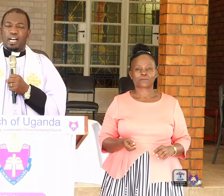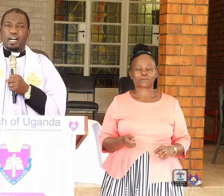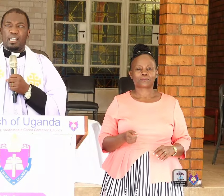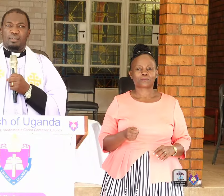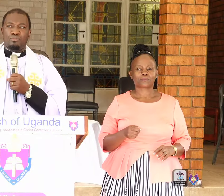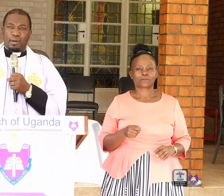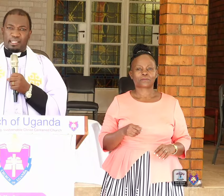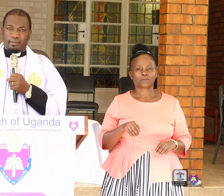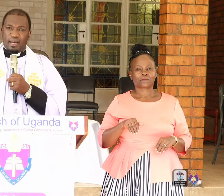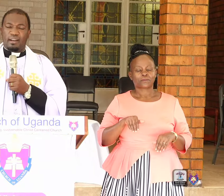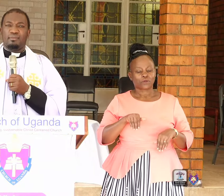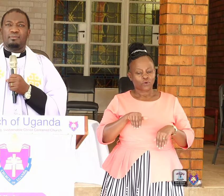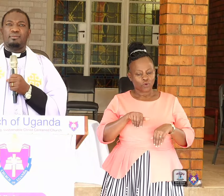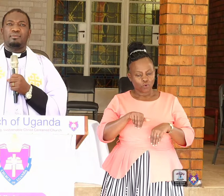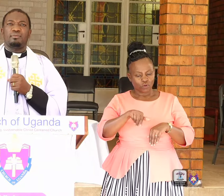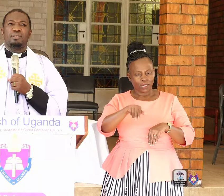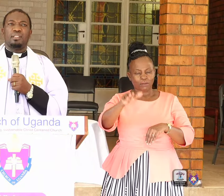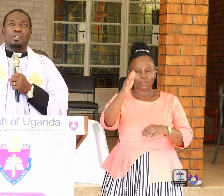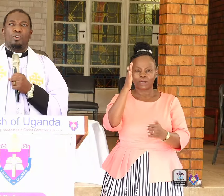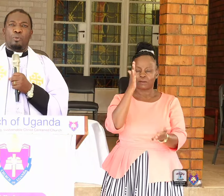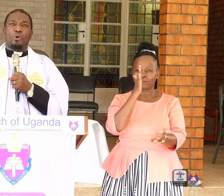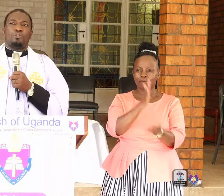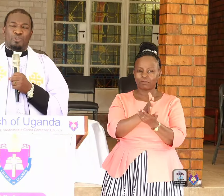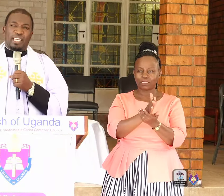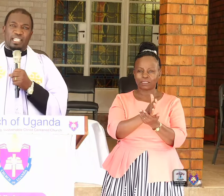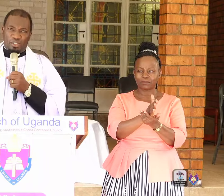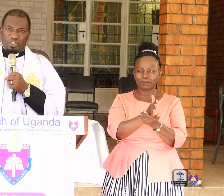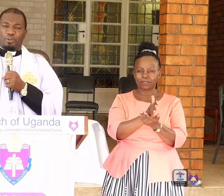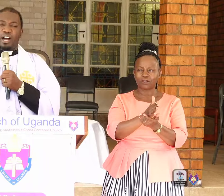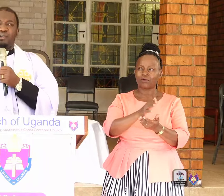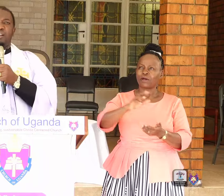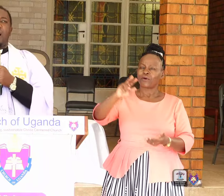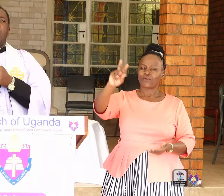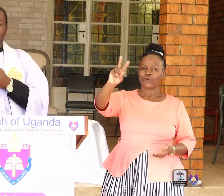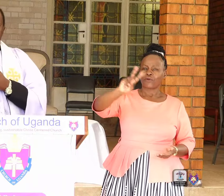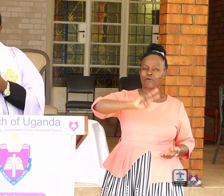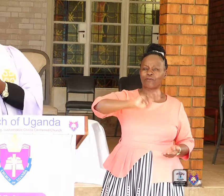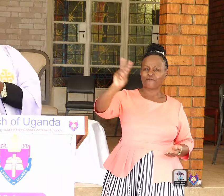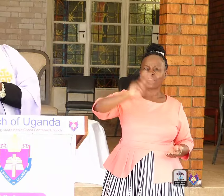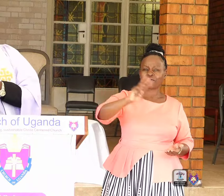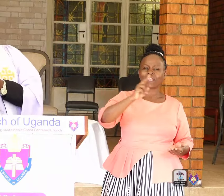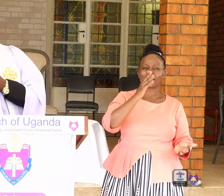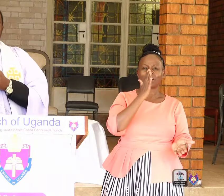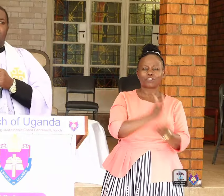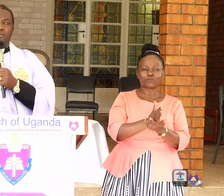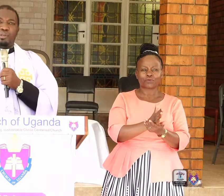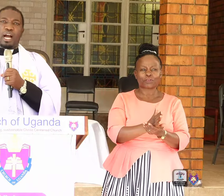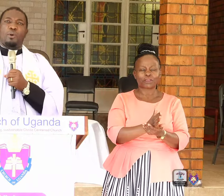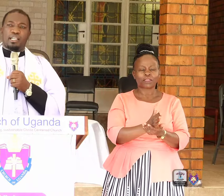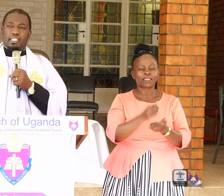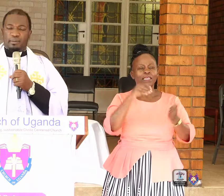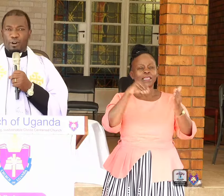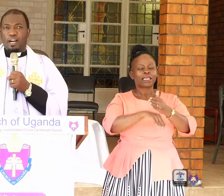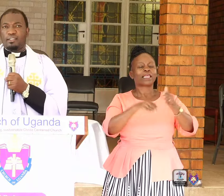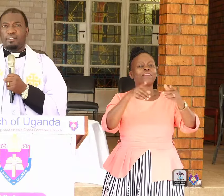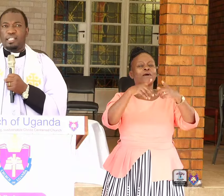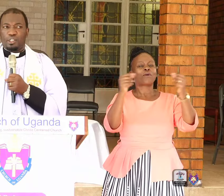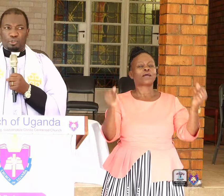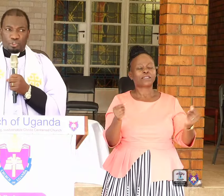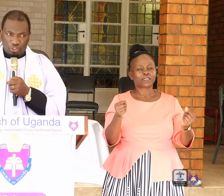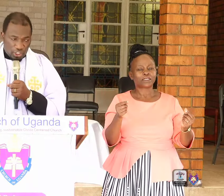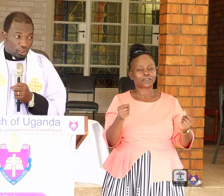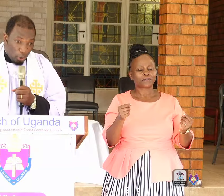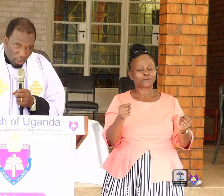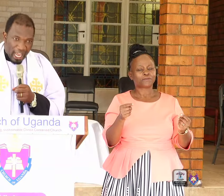okutambulira mu mazima oba okufaananyizibwa amazima agali mu byawandiikibwa,